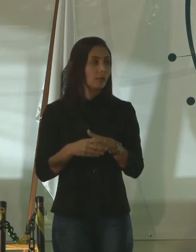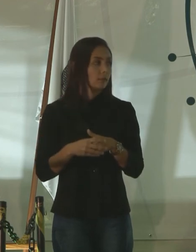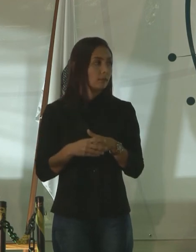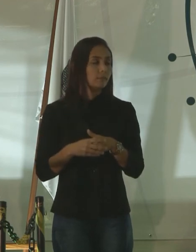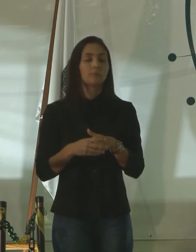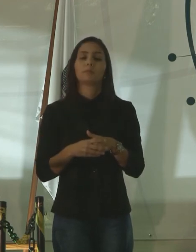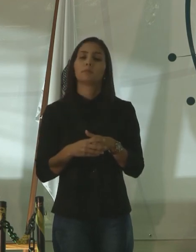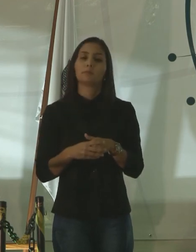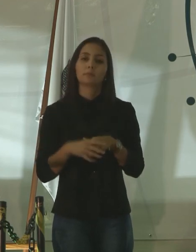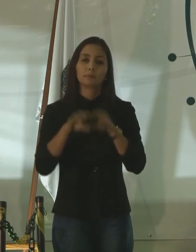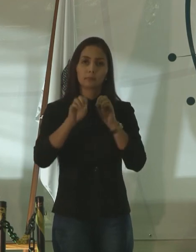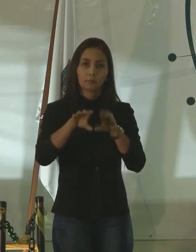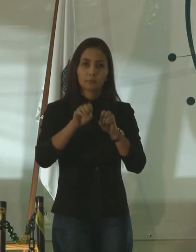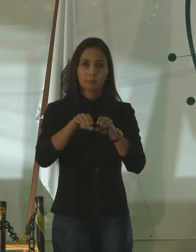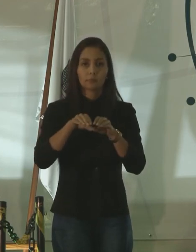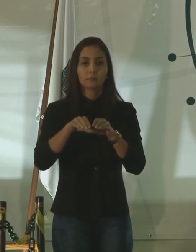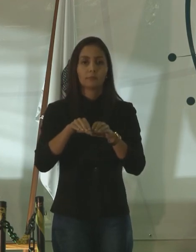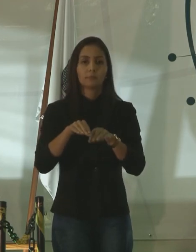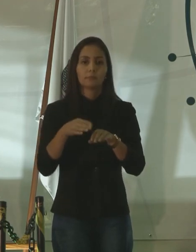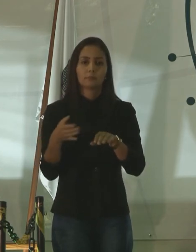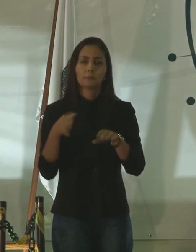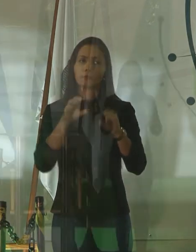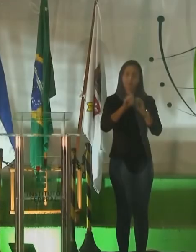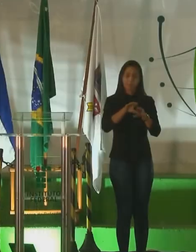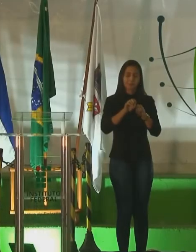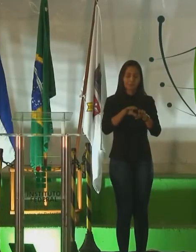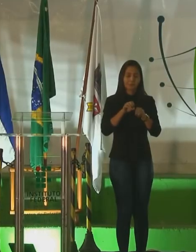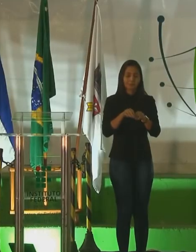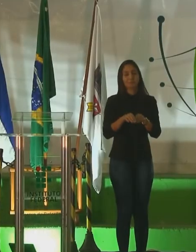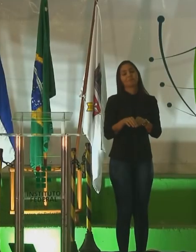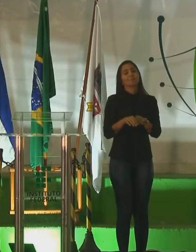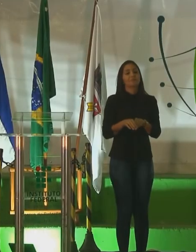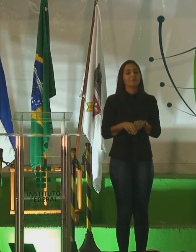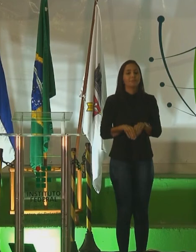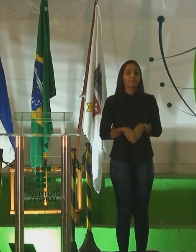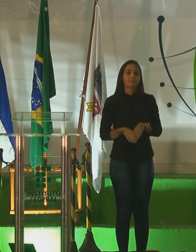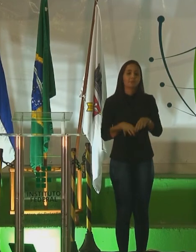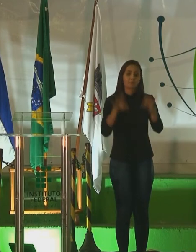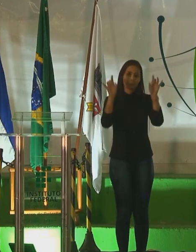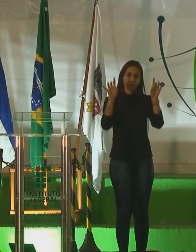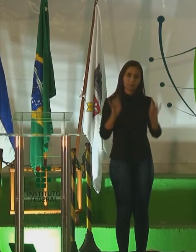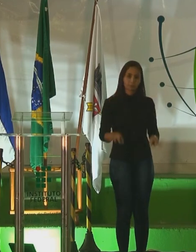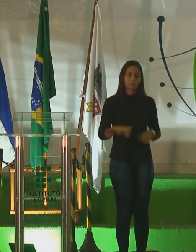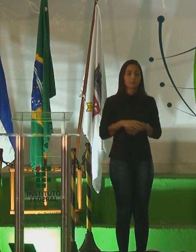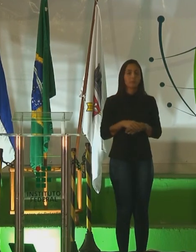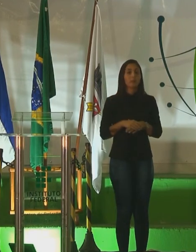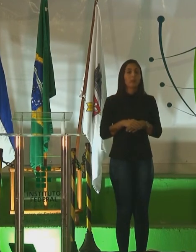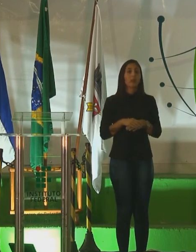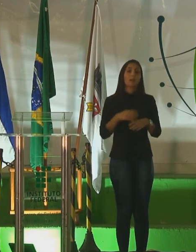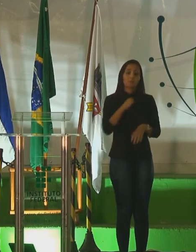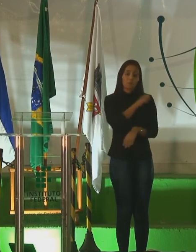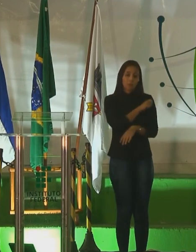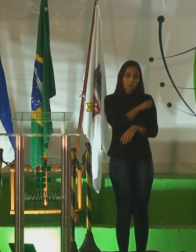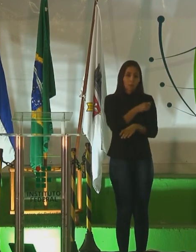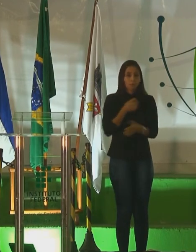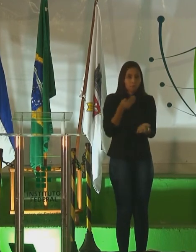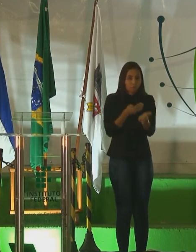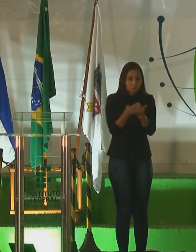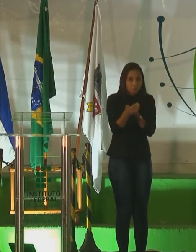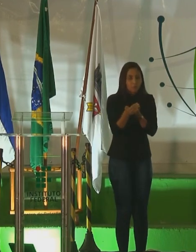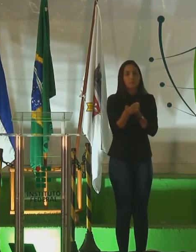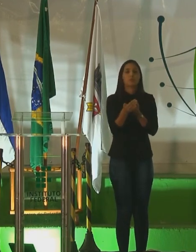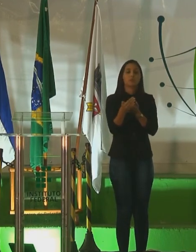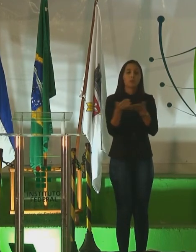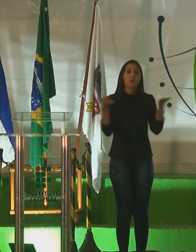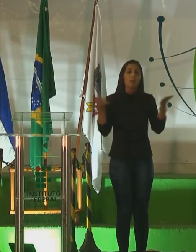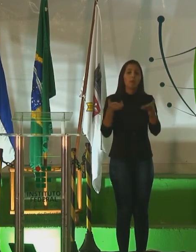estava na educação infantil, nosso aluno com deficiência, hoje ele é um aluno que ingressa no ensino médio, no ensino superior, e nós estamos